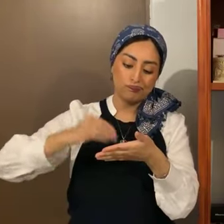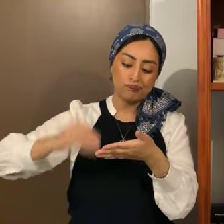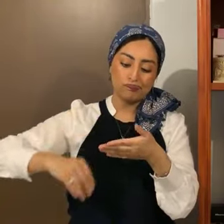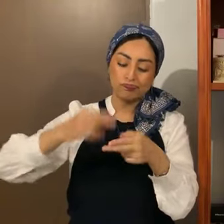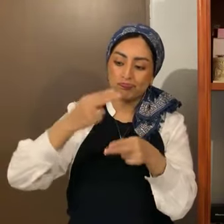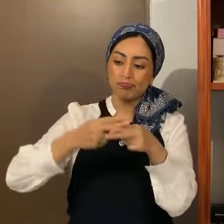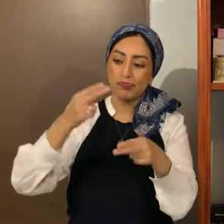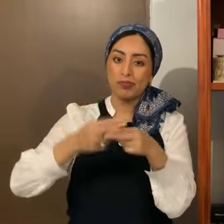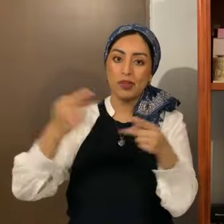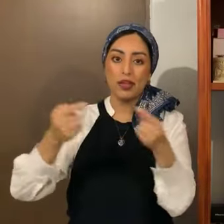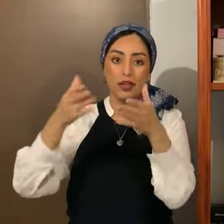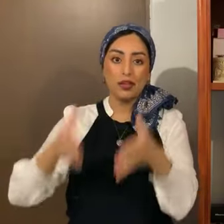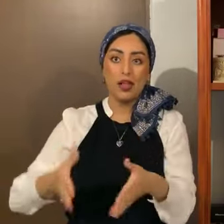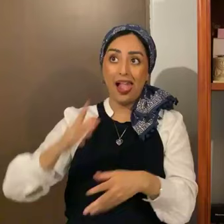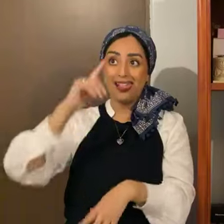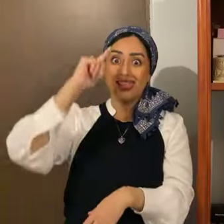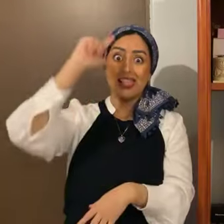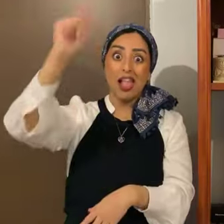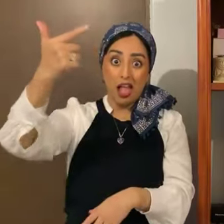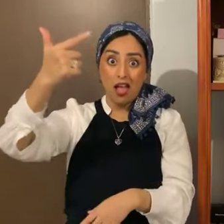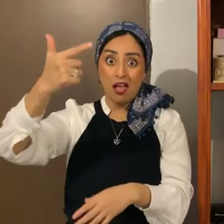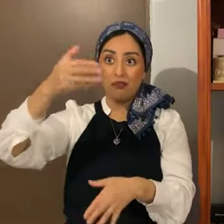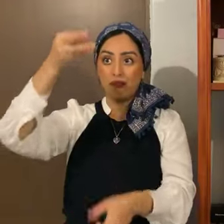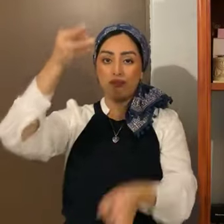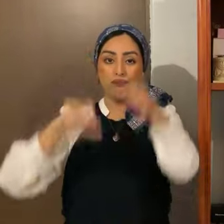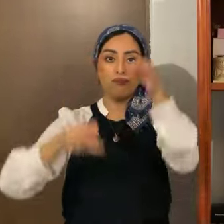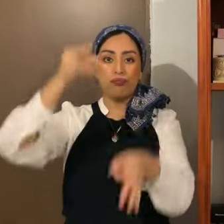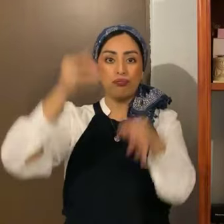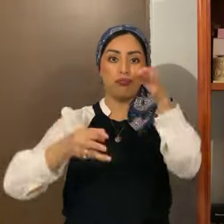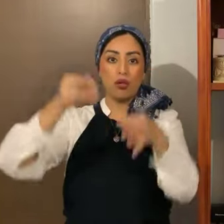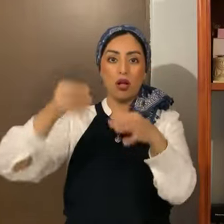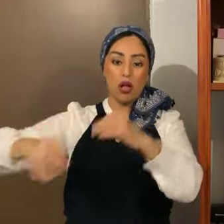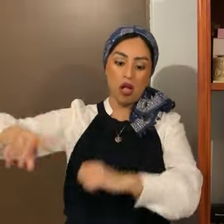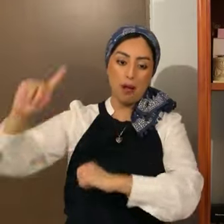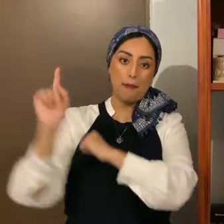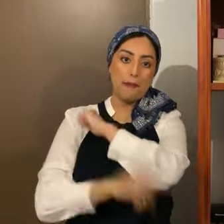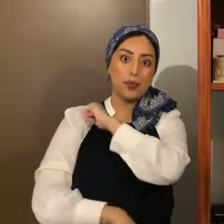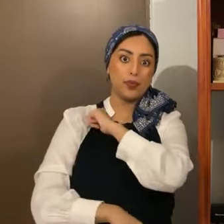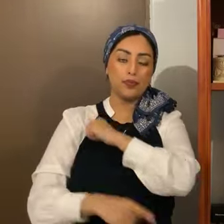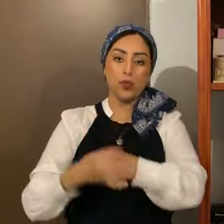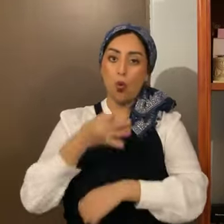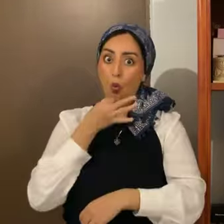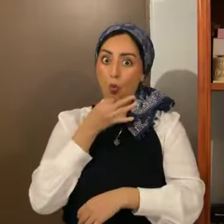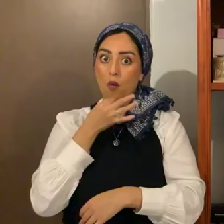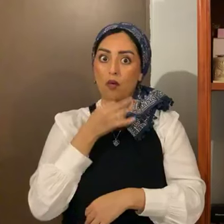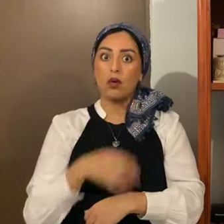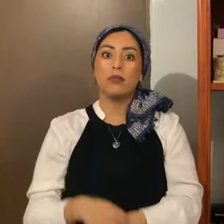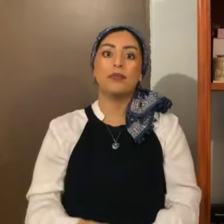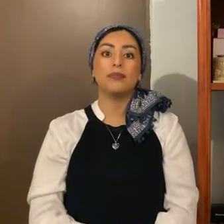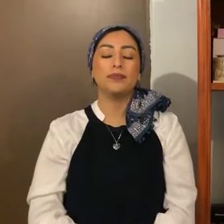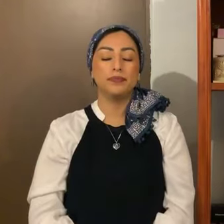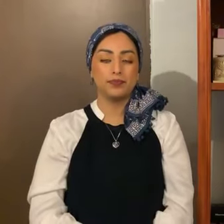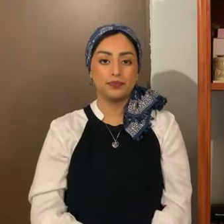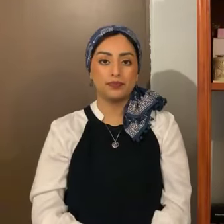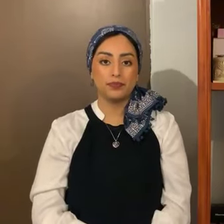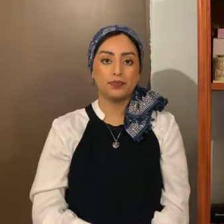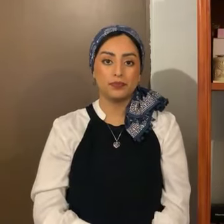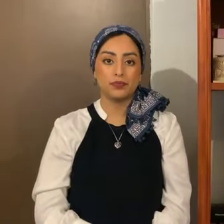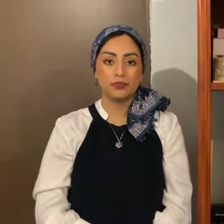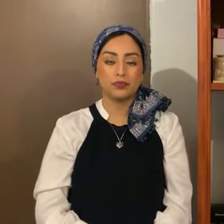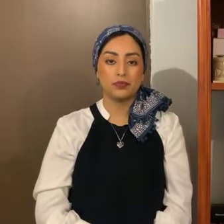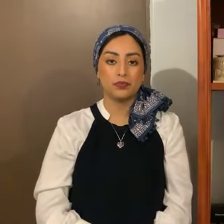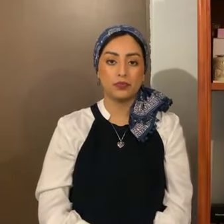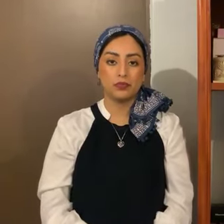infinita, y les traerá juicio. Y ese juicio, como vimos ayer, ya está a punto de empezar.